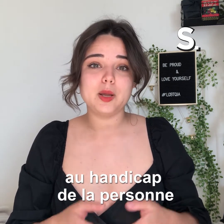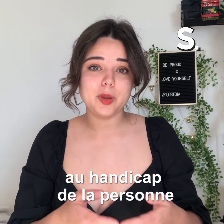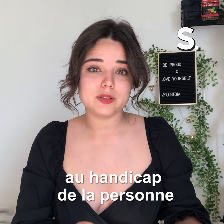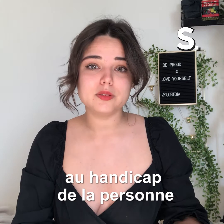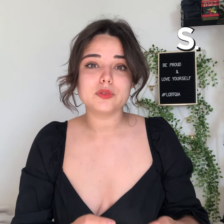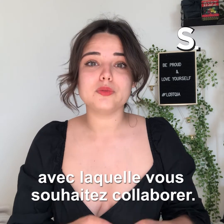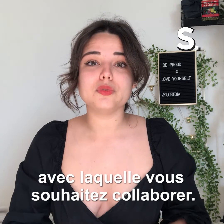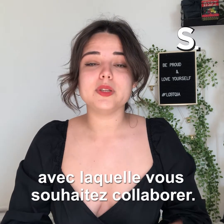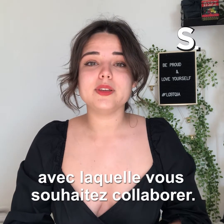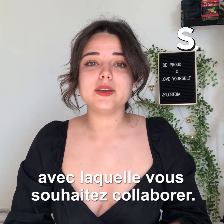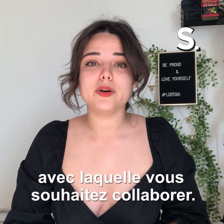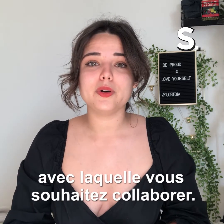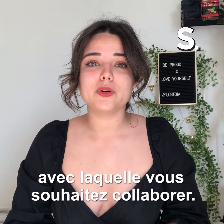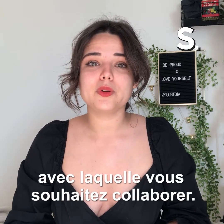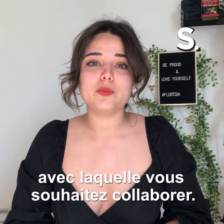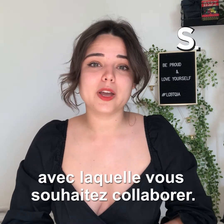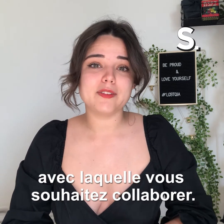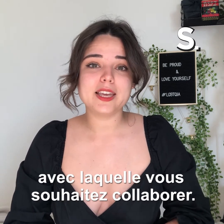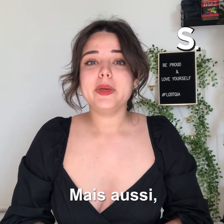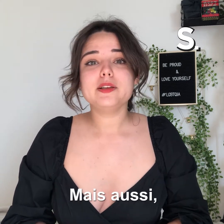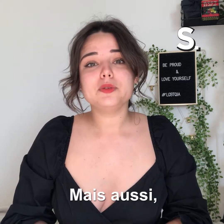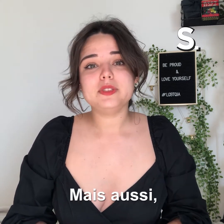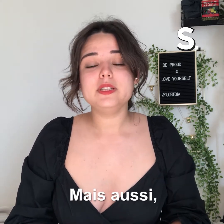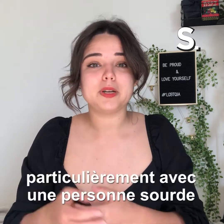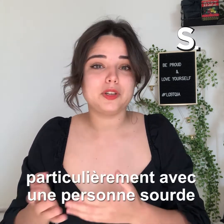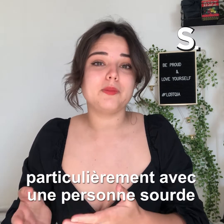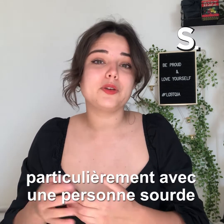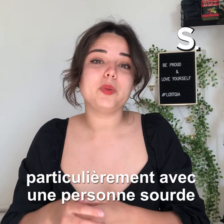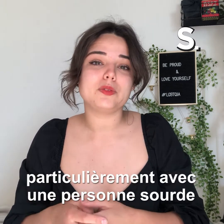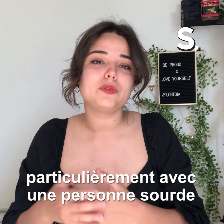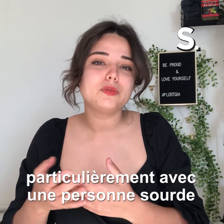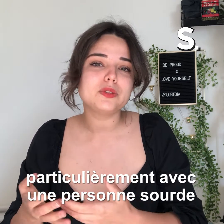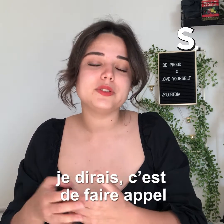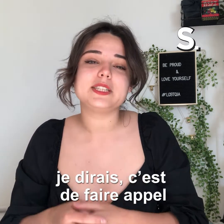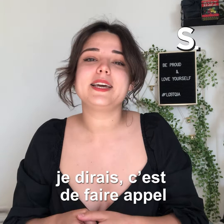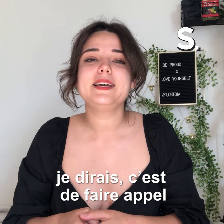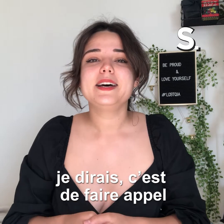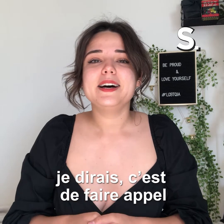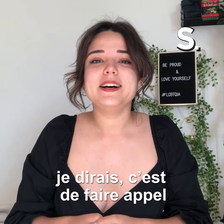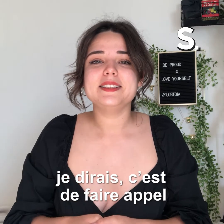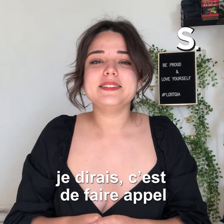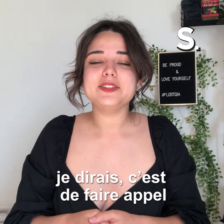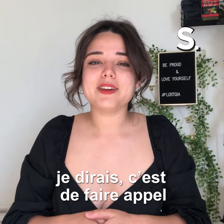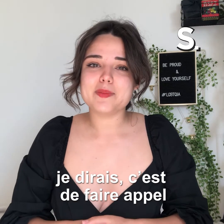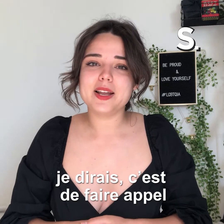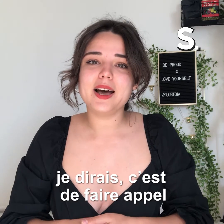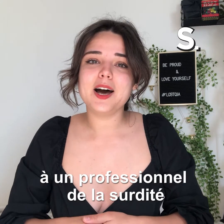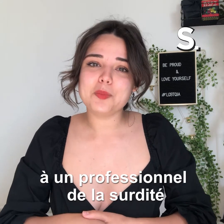la personne que vous souhaitez collaborer avec, mais aussi, particulièrement avec une personne sourde, je dirais, c'est de faire appel à un